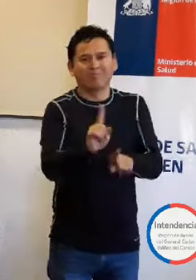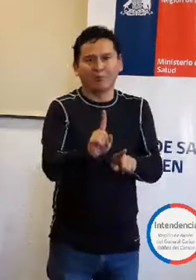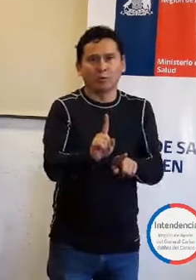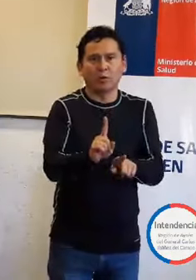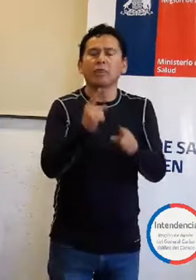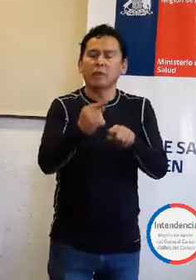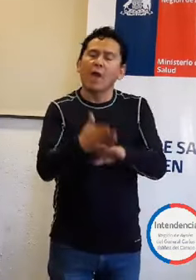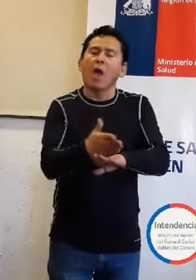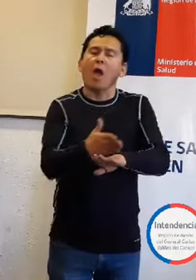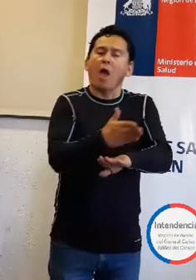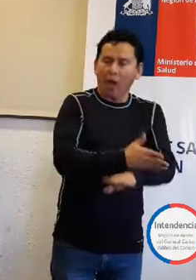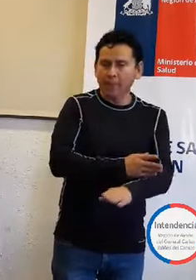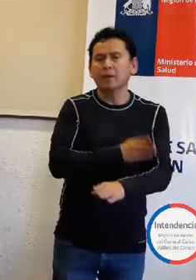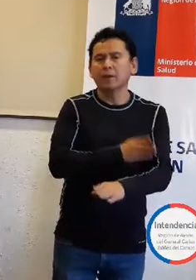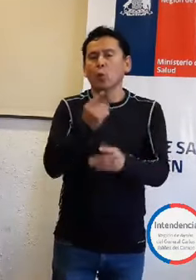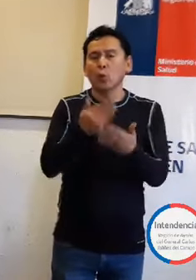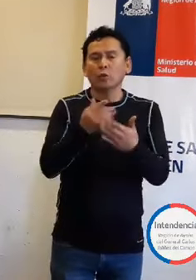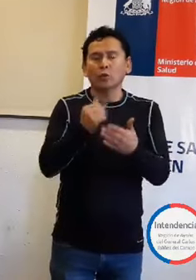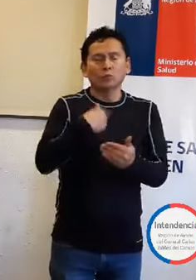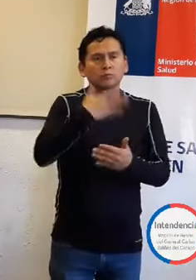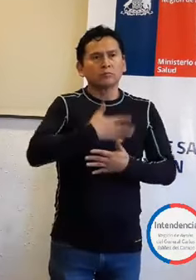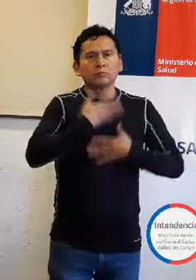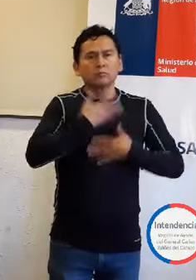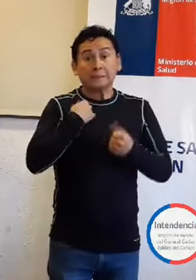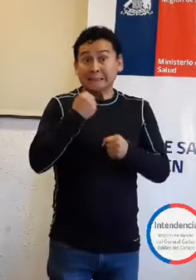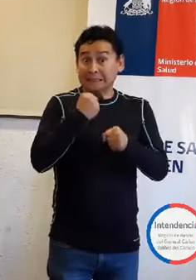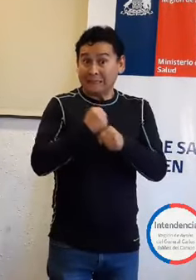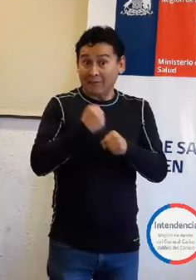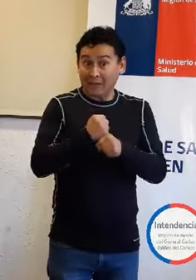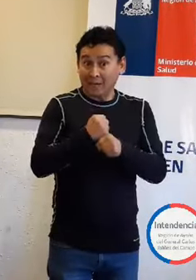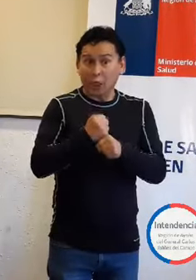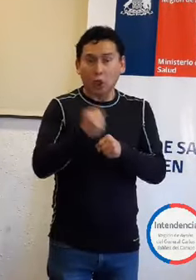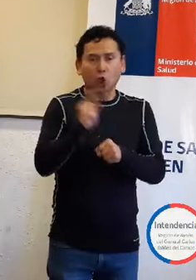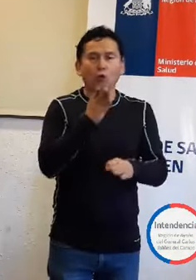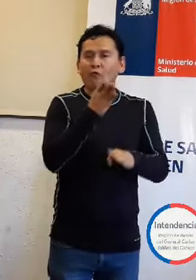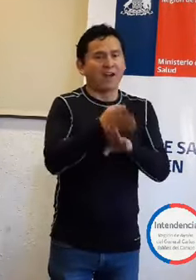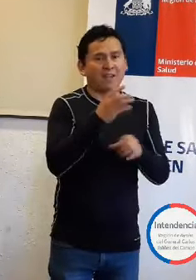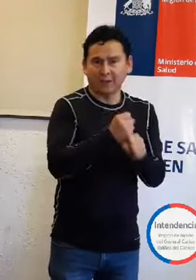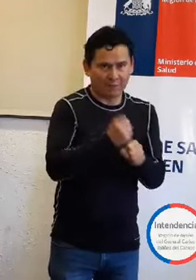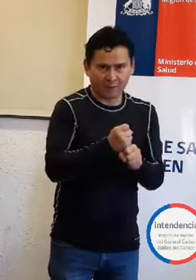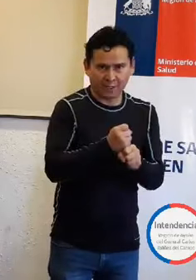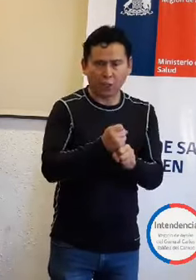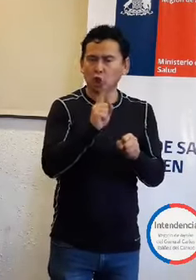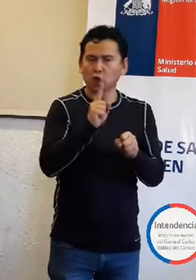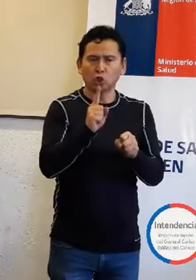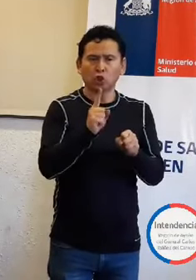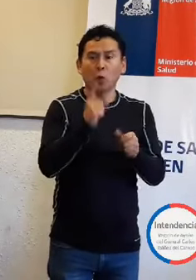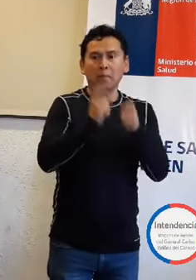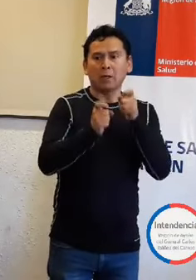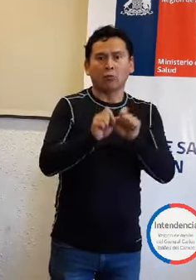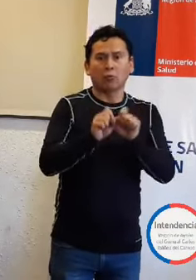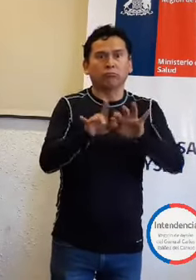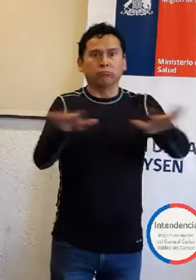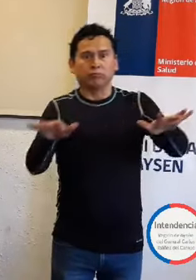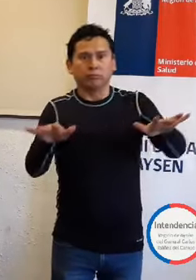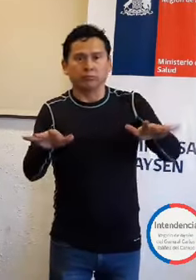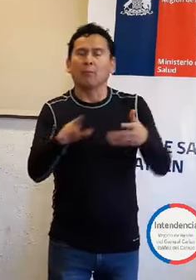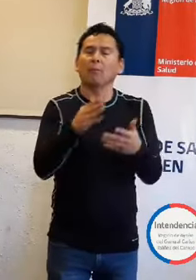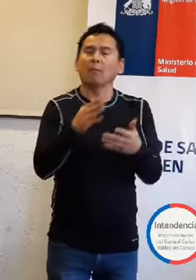debes consultar frente al primer signo y síntoma y si trabajas no vayas a trabajar no expongas a tus colegas de trabajo